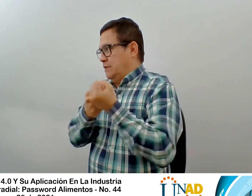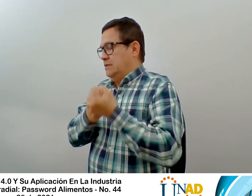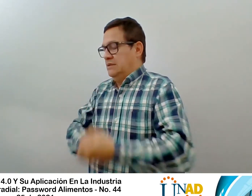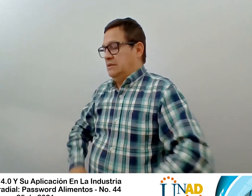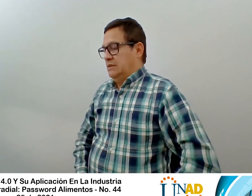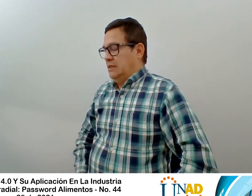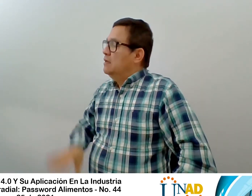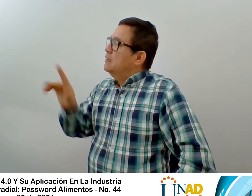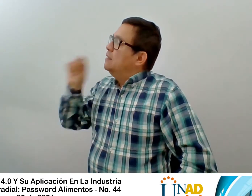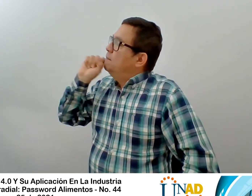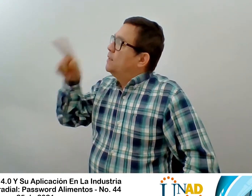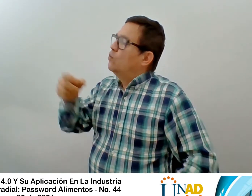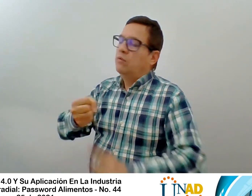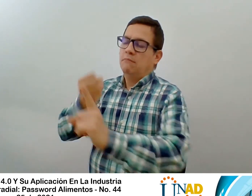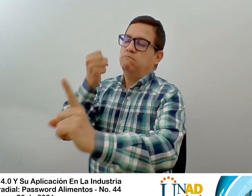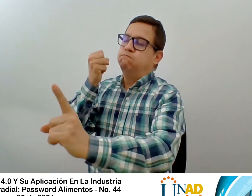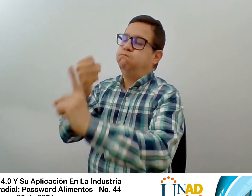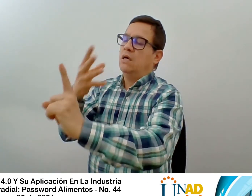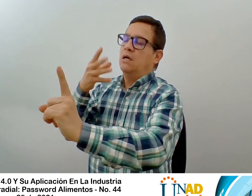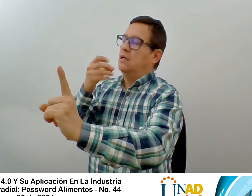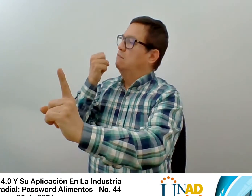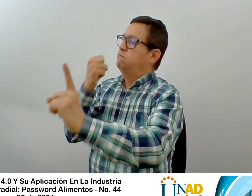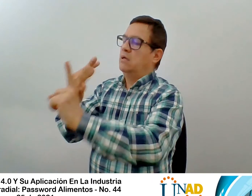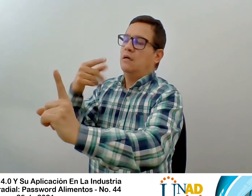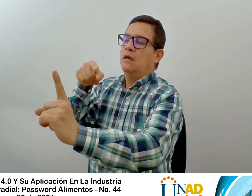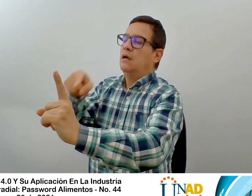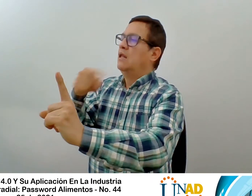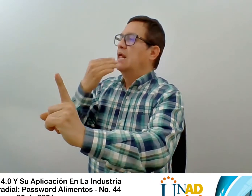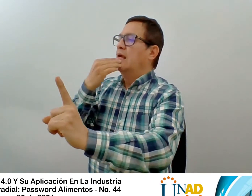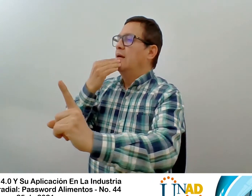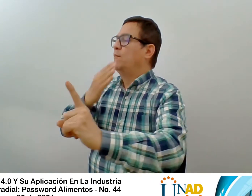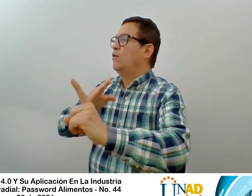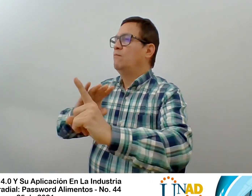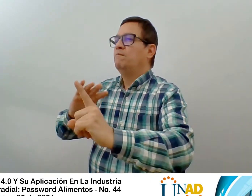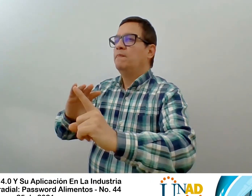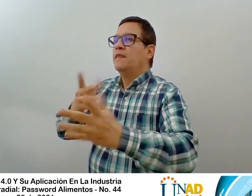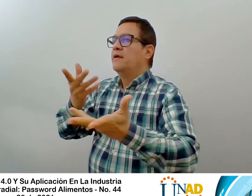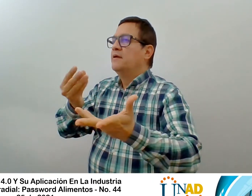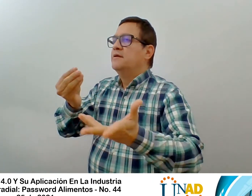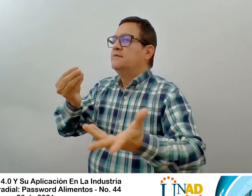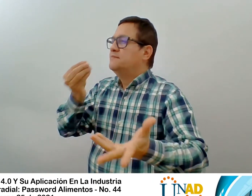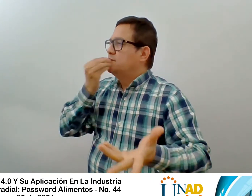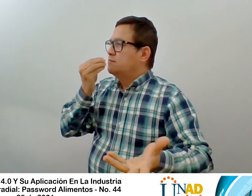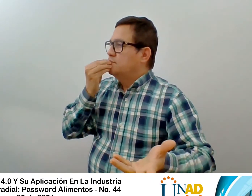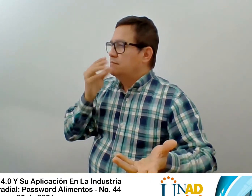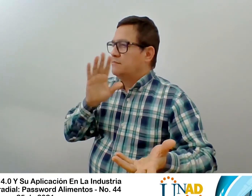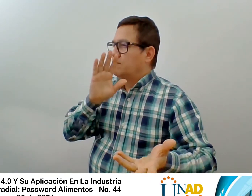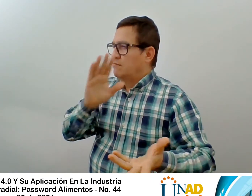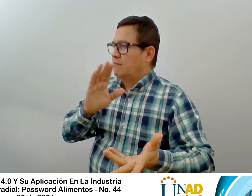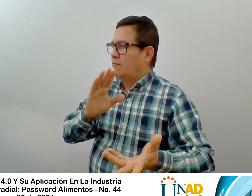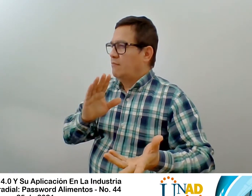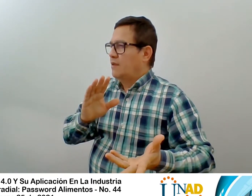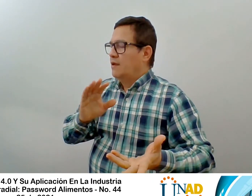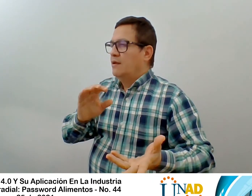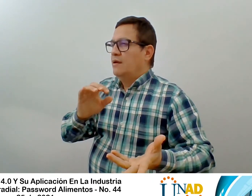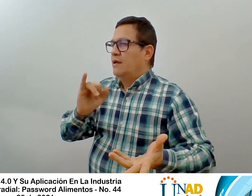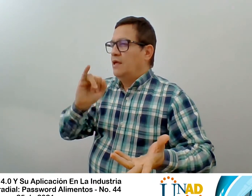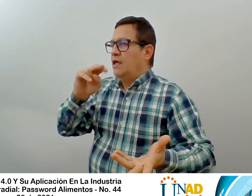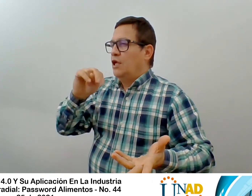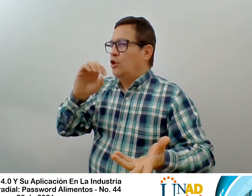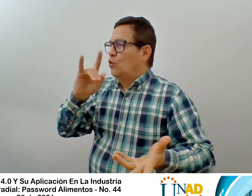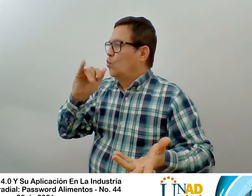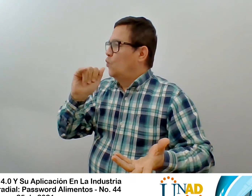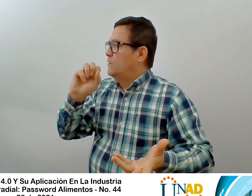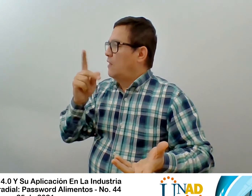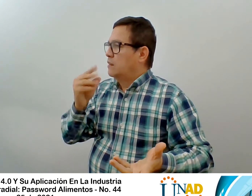Ingeniera Carolina, ¿cómo impacta las tecnologías 4.0 a la seguridad e inocuidad